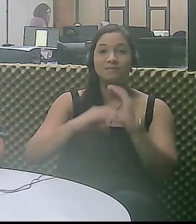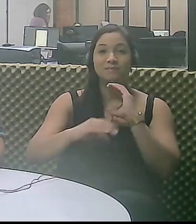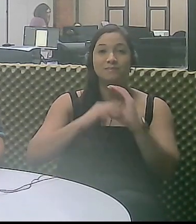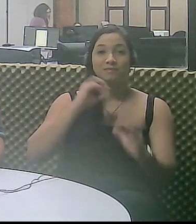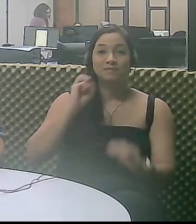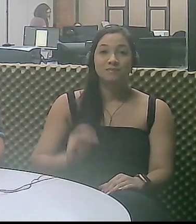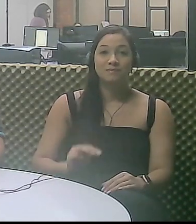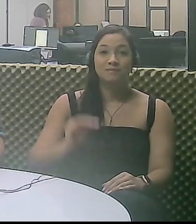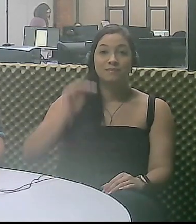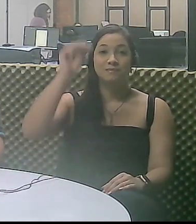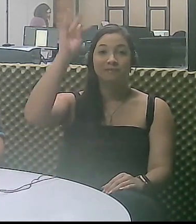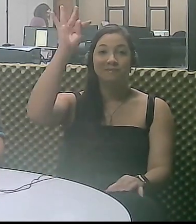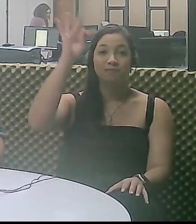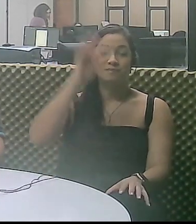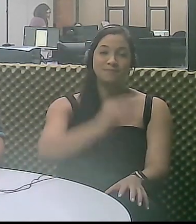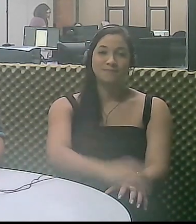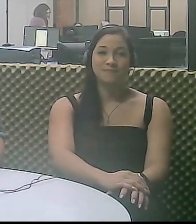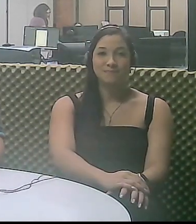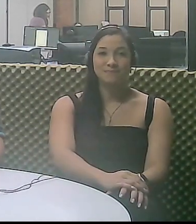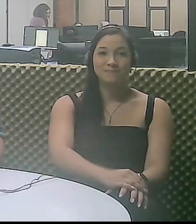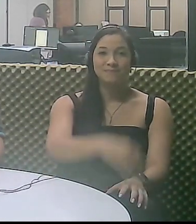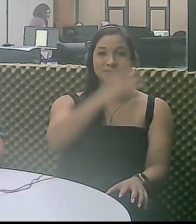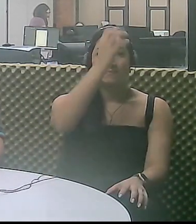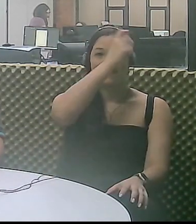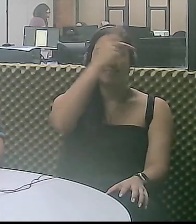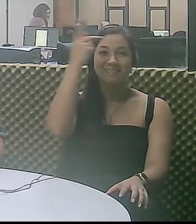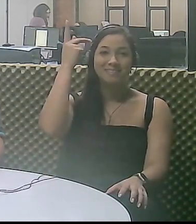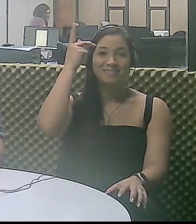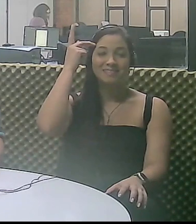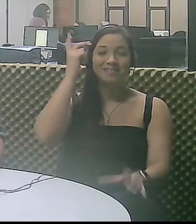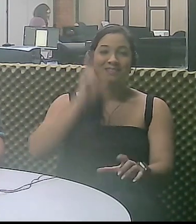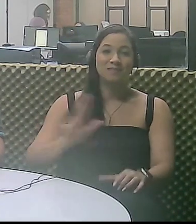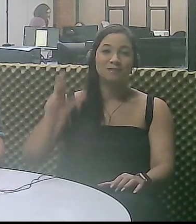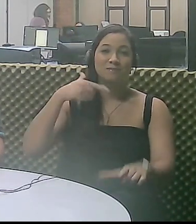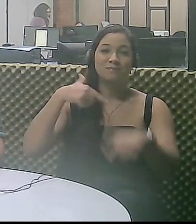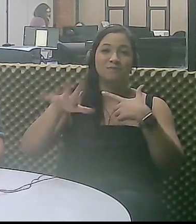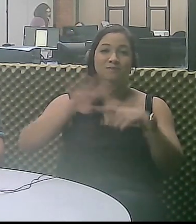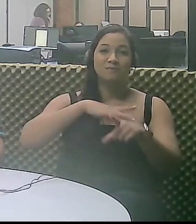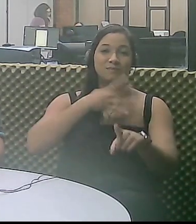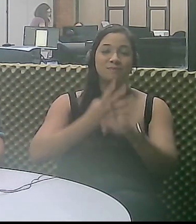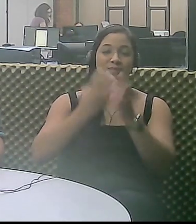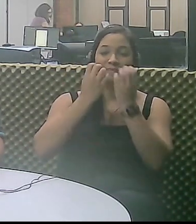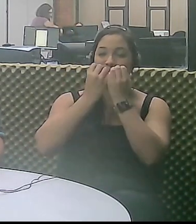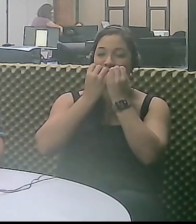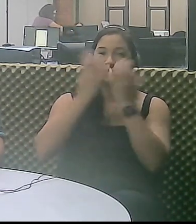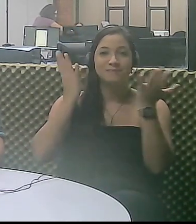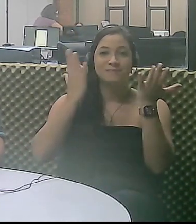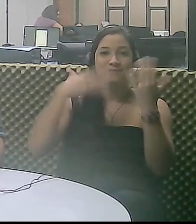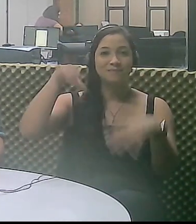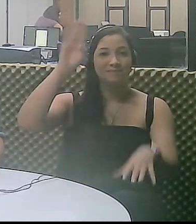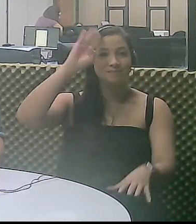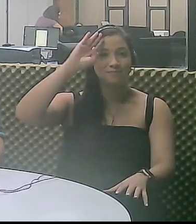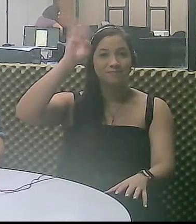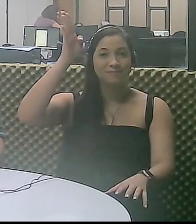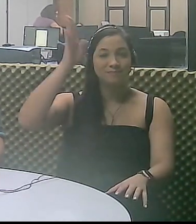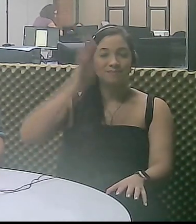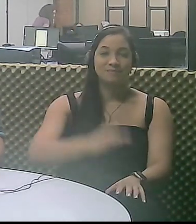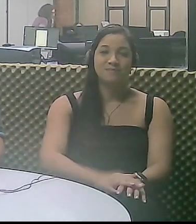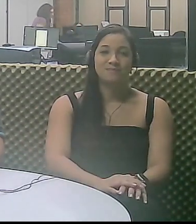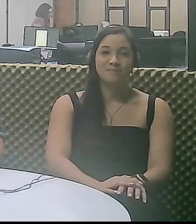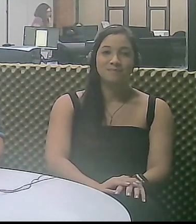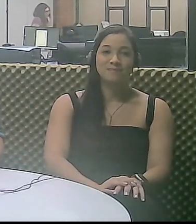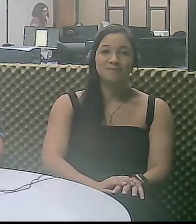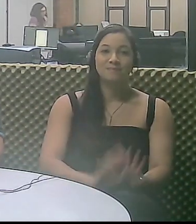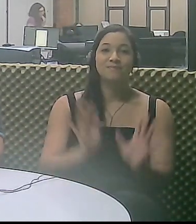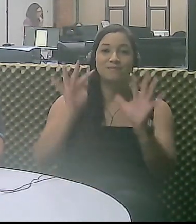Governo e Comunicação Marco Túlio de Castro Kalimann. Prefeitura de Uberlândia, fazer mais, fazer bem. Até a